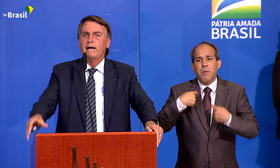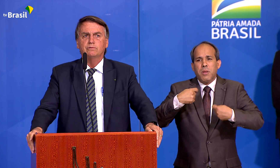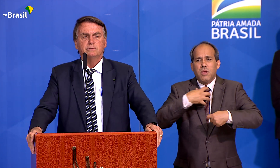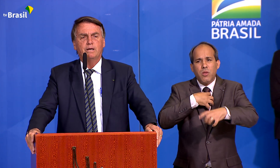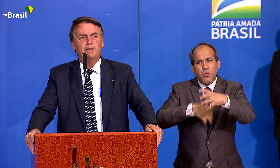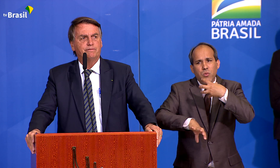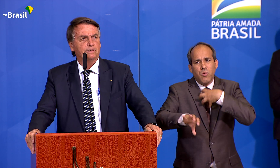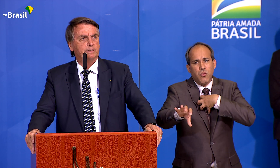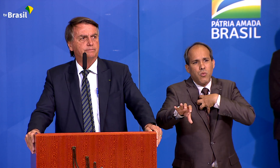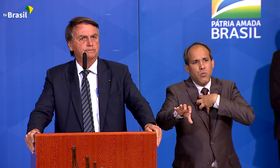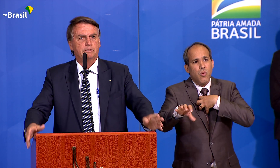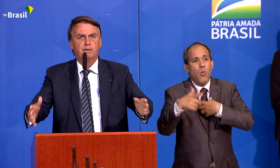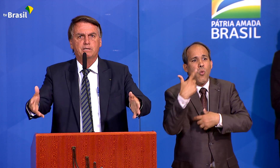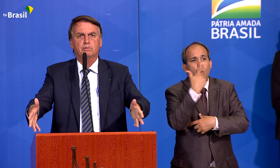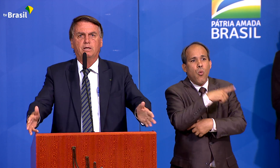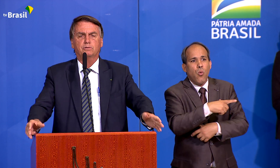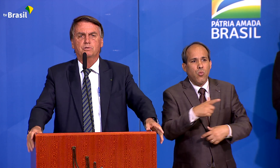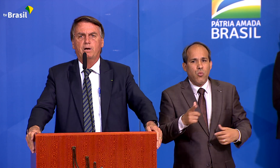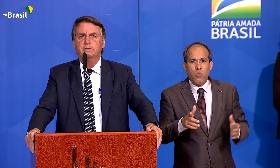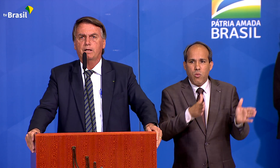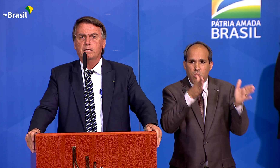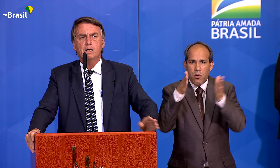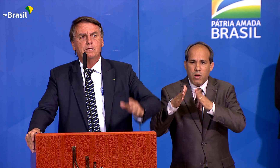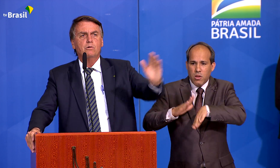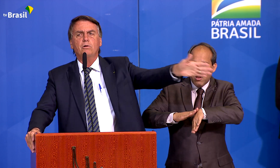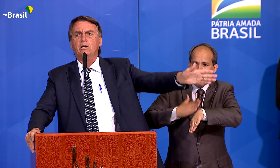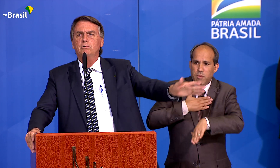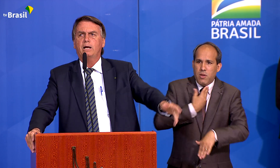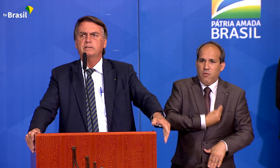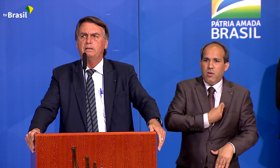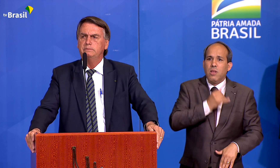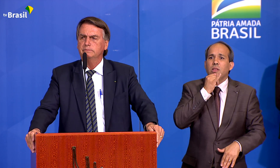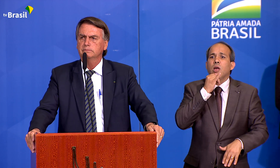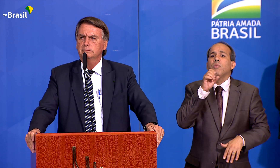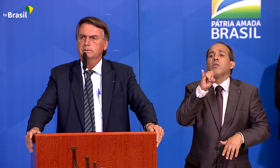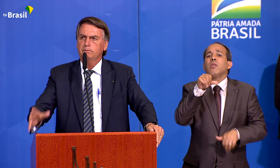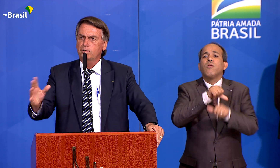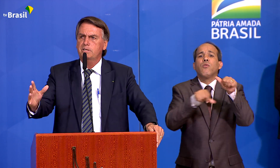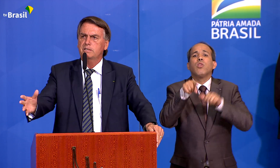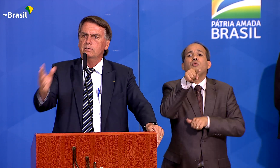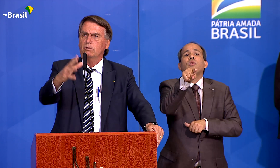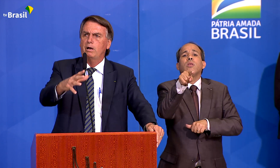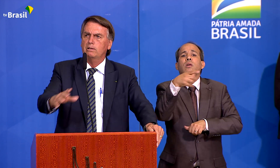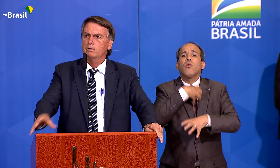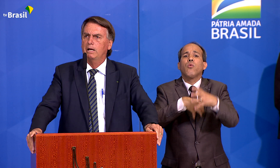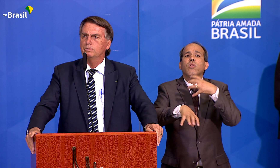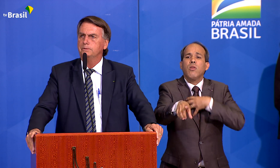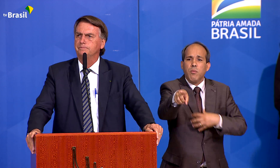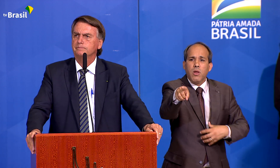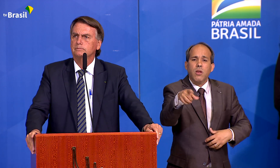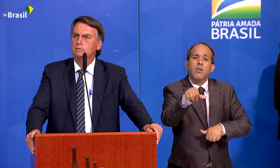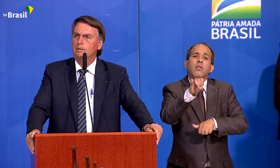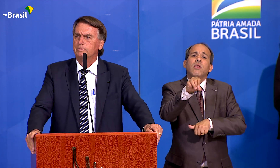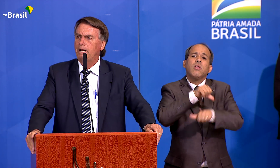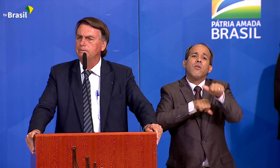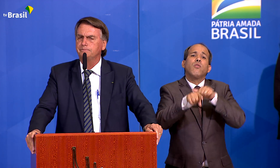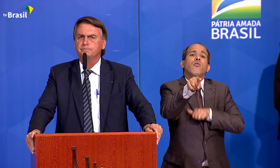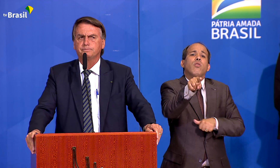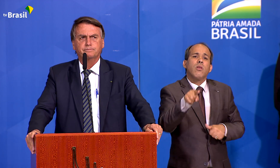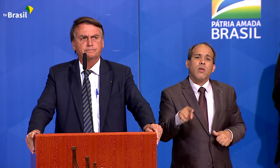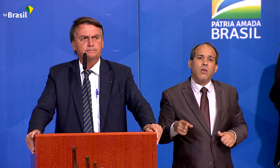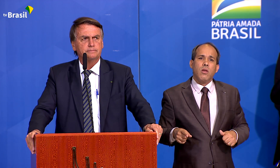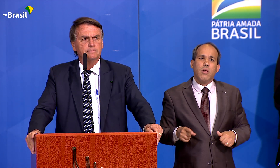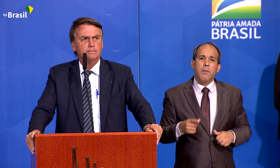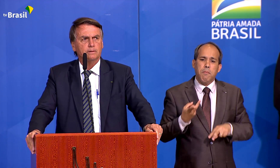o outro lado na minha vida em especial dentro dos quartéis se coloca no lugar dele você se coloque no lugar do do